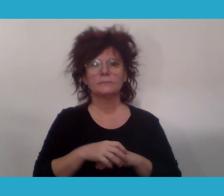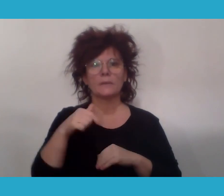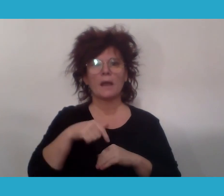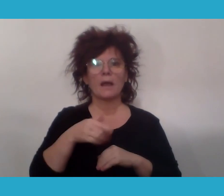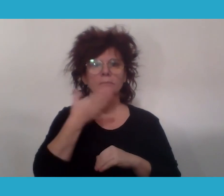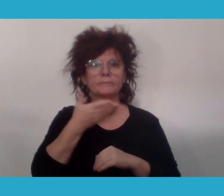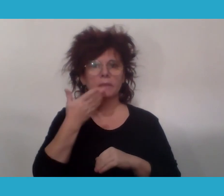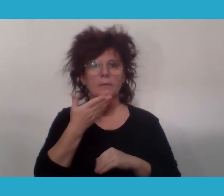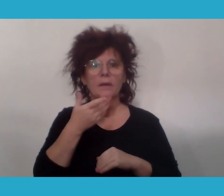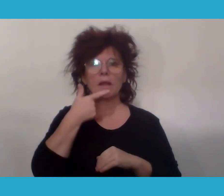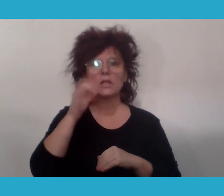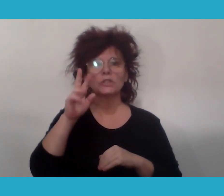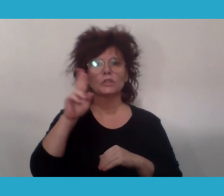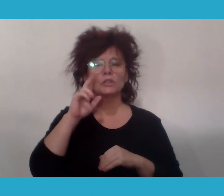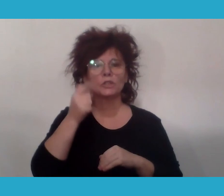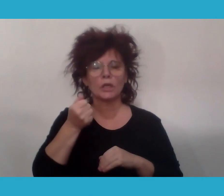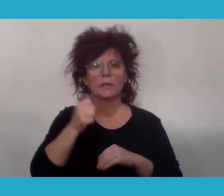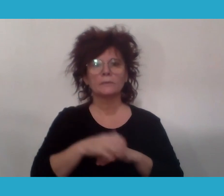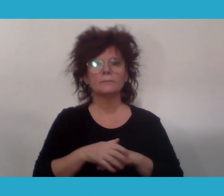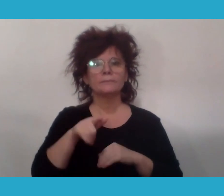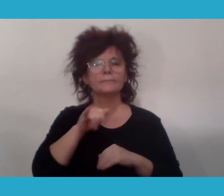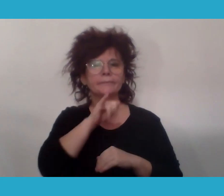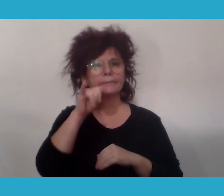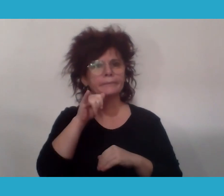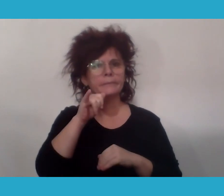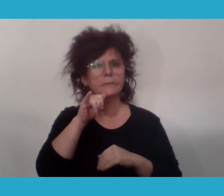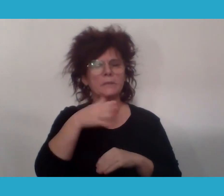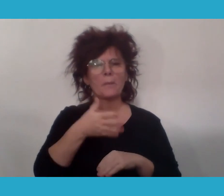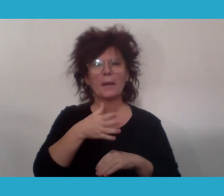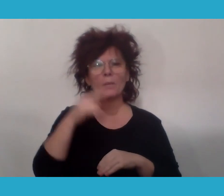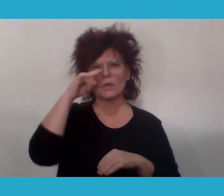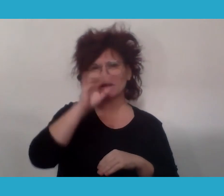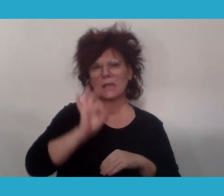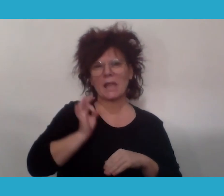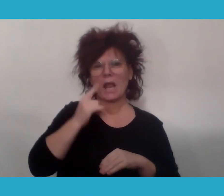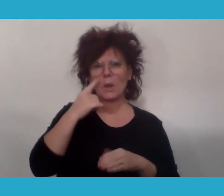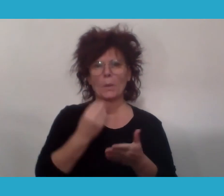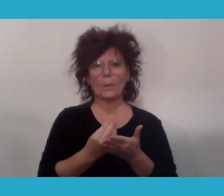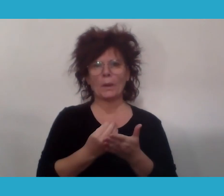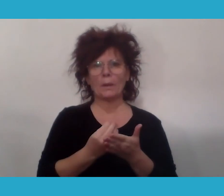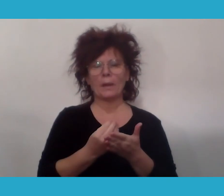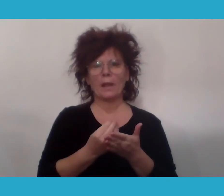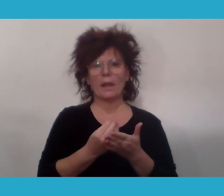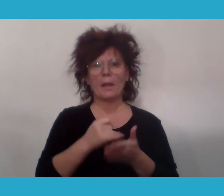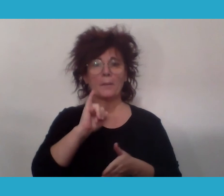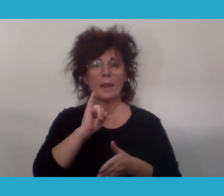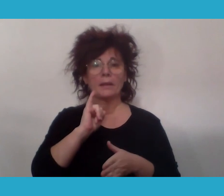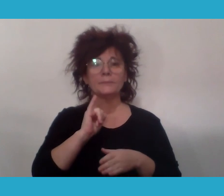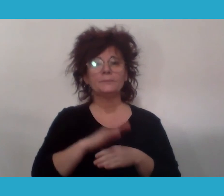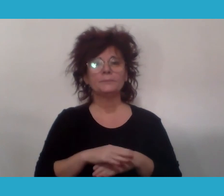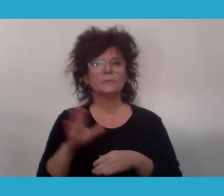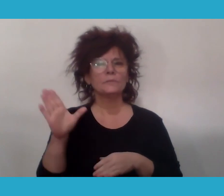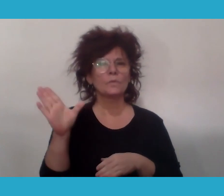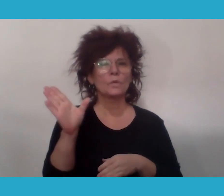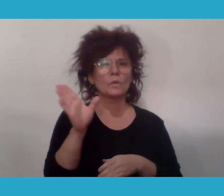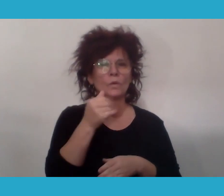Tiene la palabra el señor Soria Naranjo Agustín Ezequiel, quien dice que hace casi 7 años vive en Vialet Macé y considera que es necesario mejorar toda la